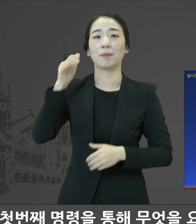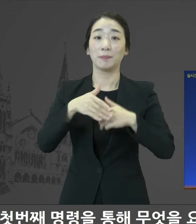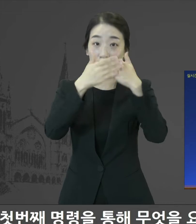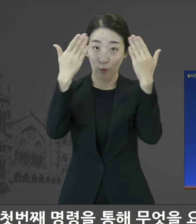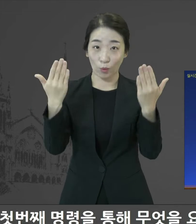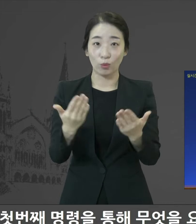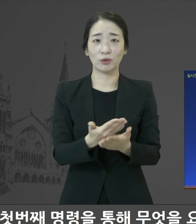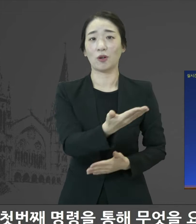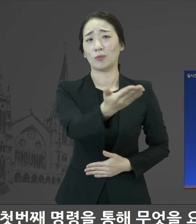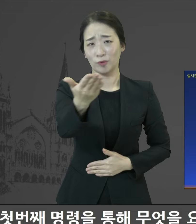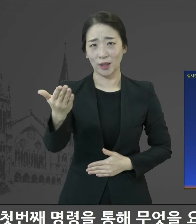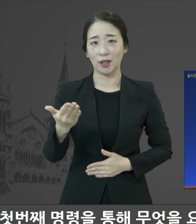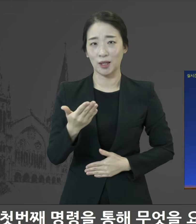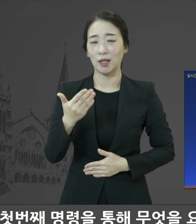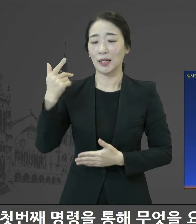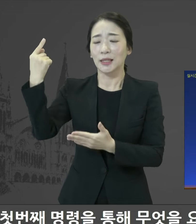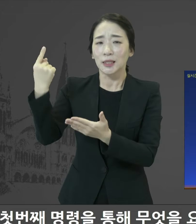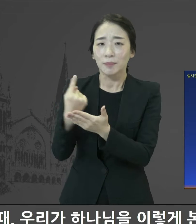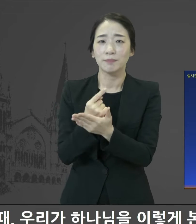모두에게 임하게 될 줄 믿습니다.